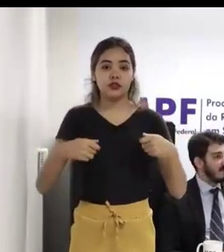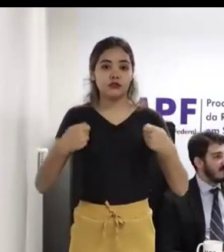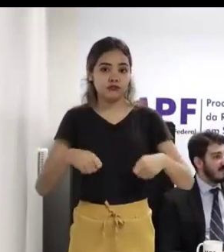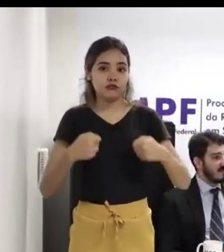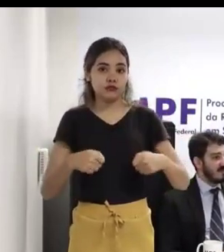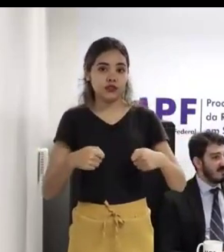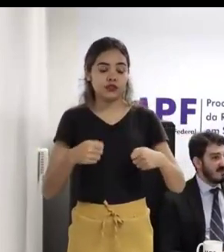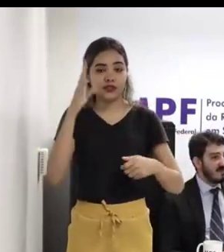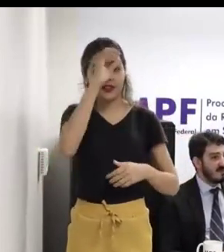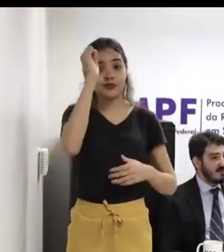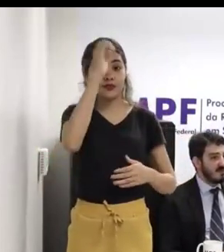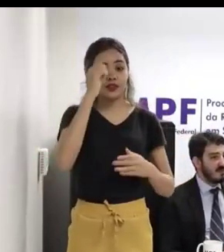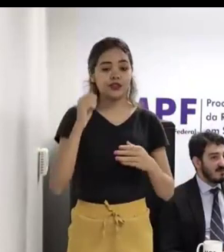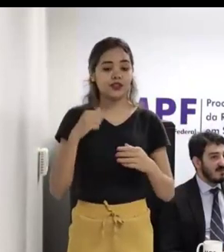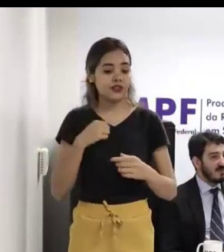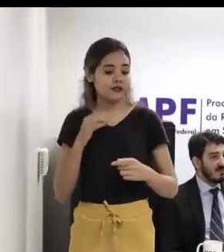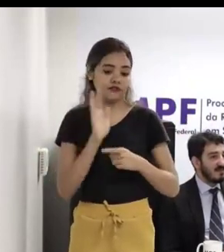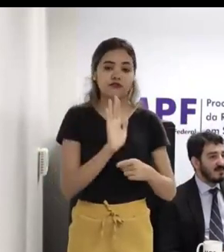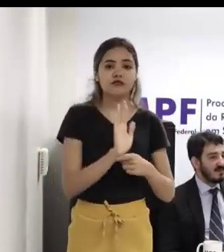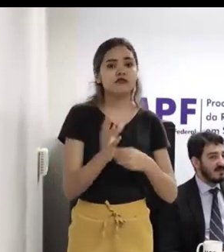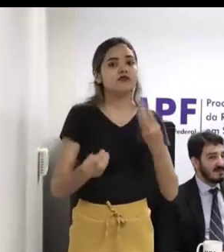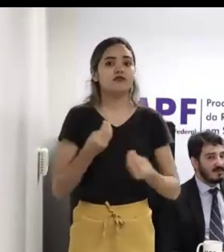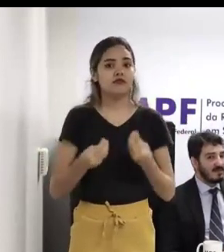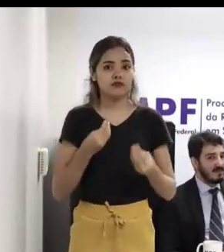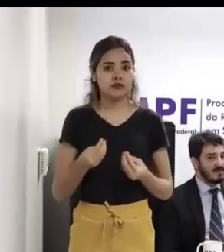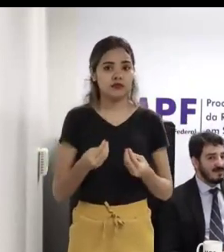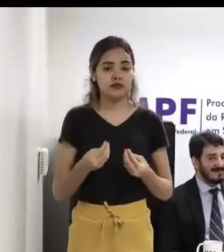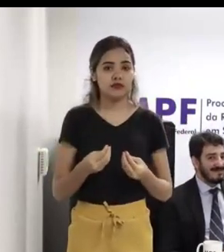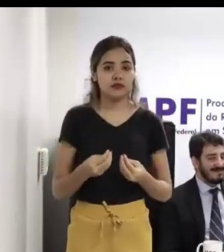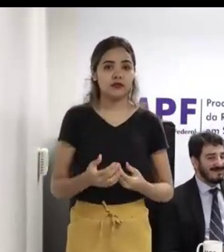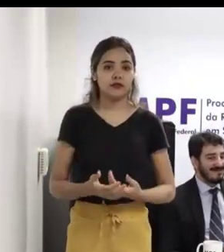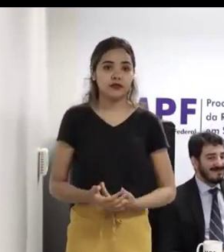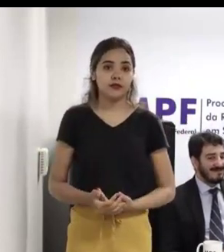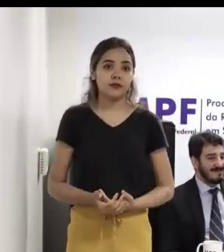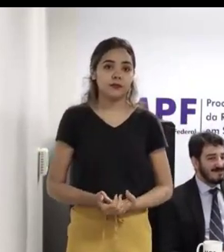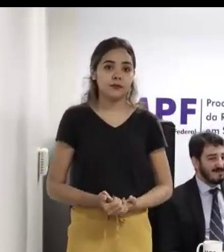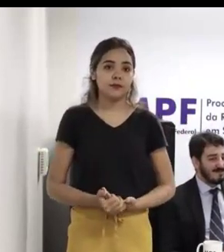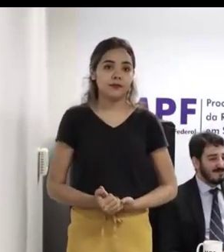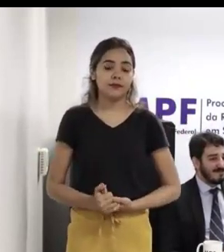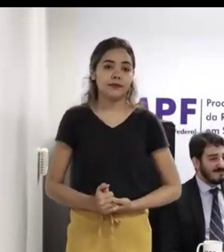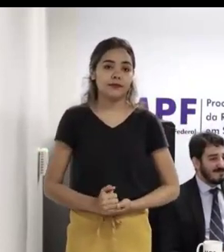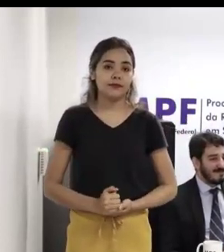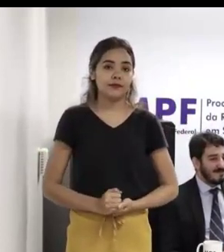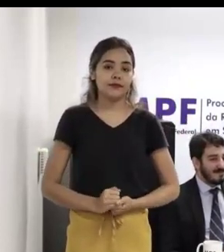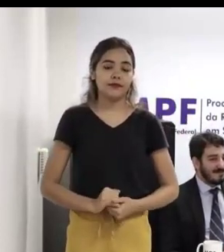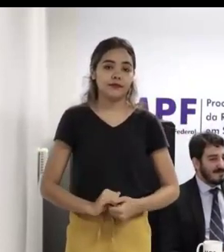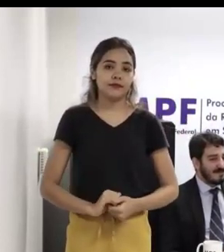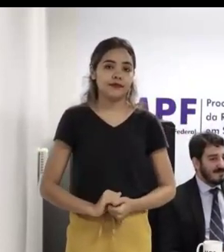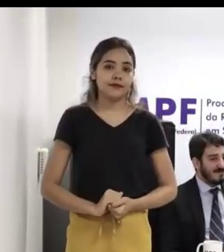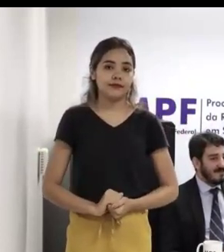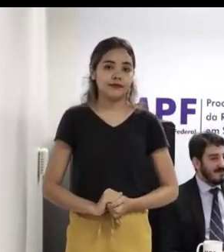estratégias de tá fazendo o enfrentamento a essa violação de direito ah